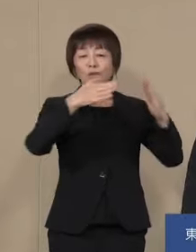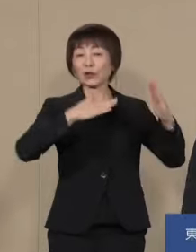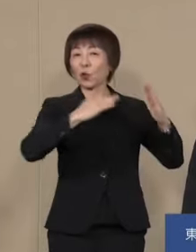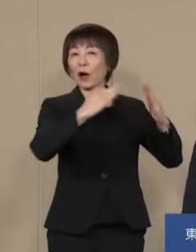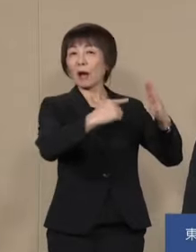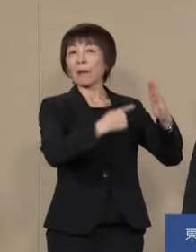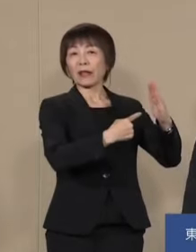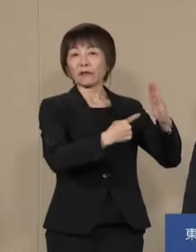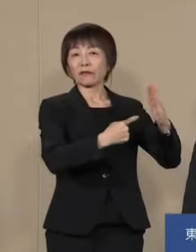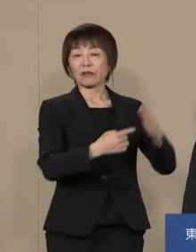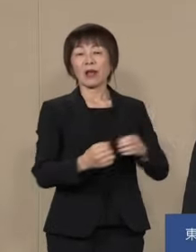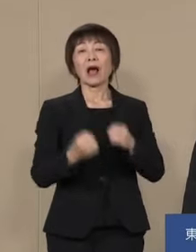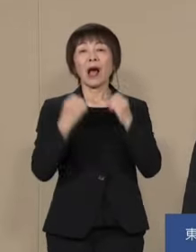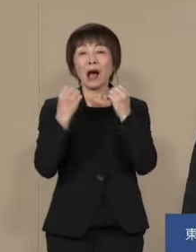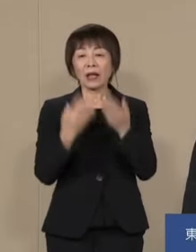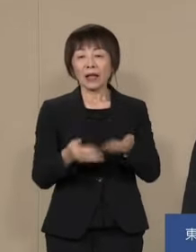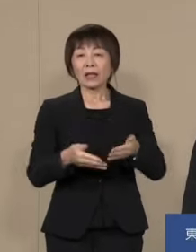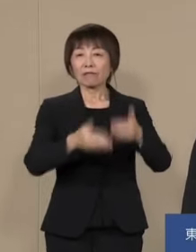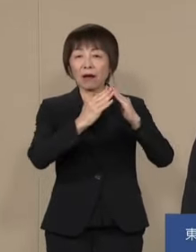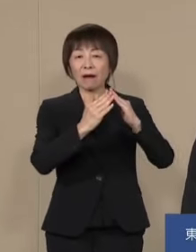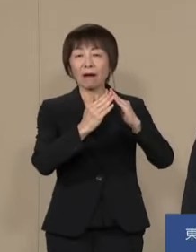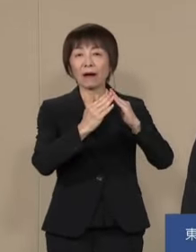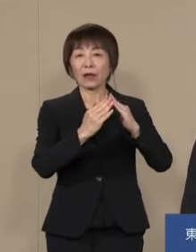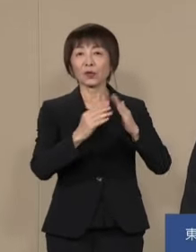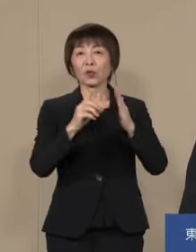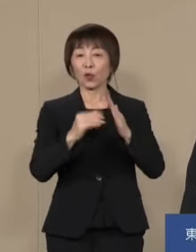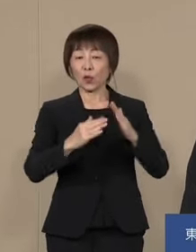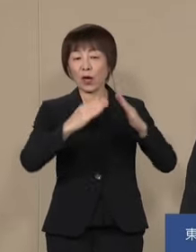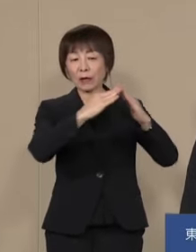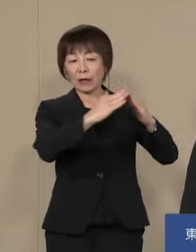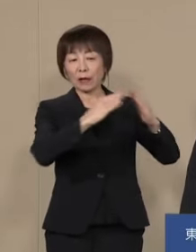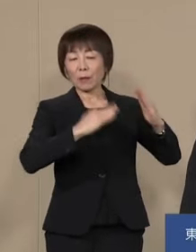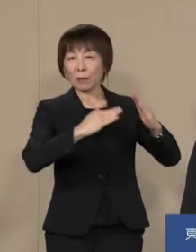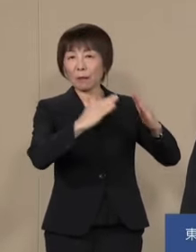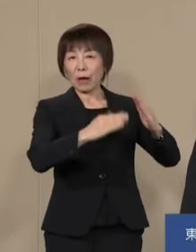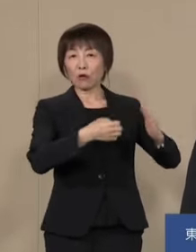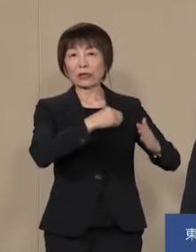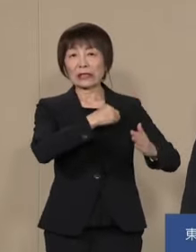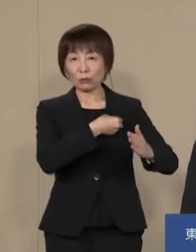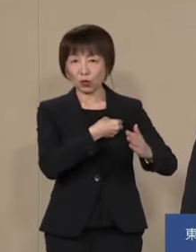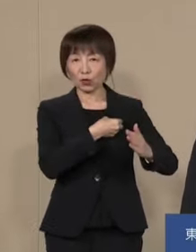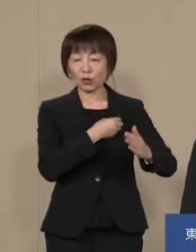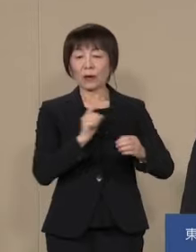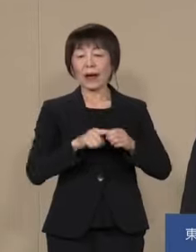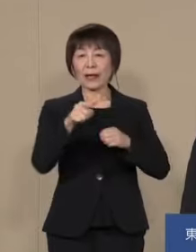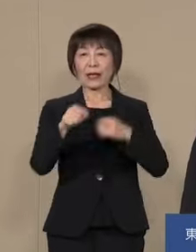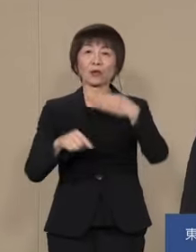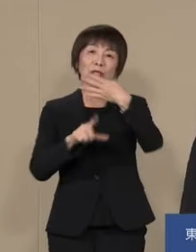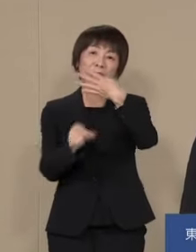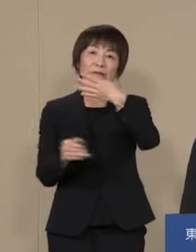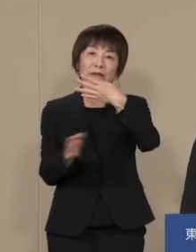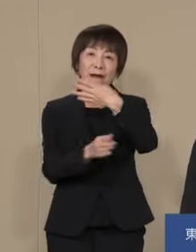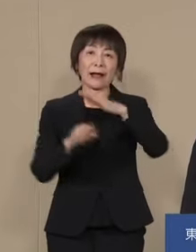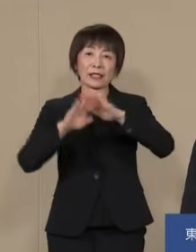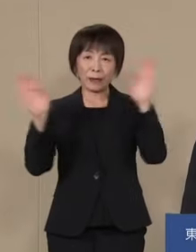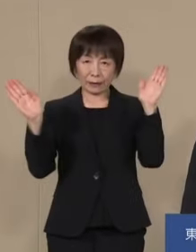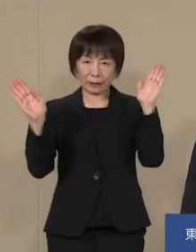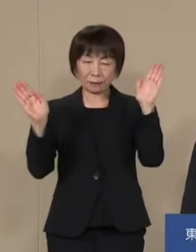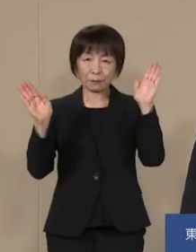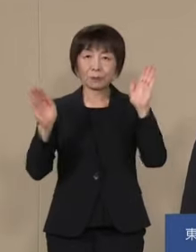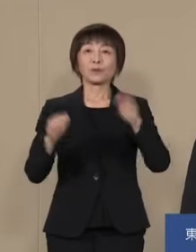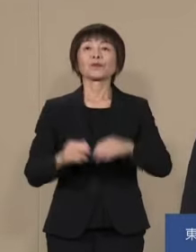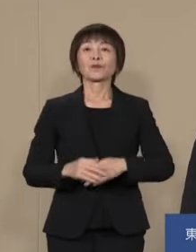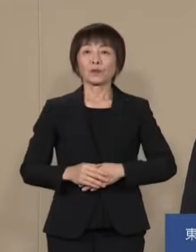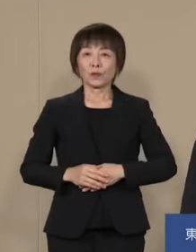この新築宅住宅に義務づけるというものが来年の4月から実行されるということでありますけれど